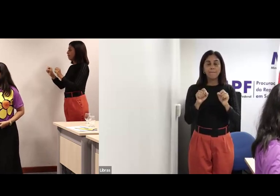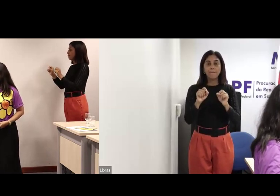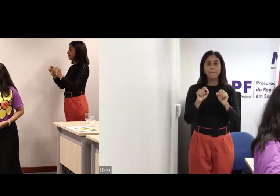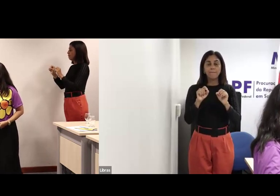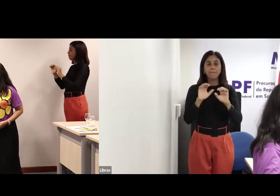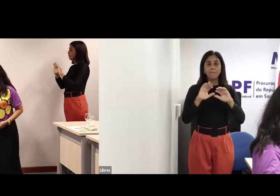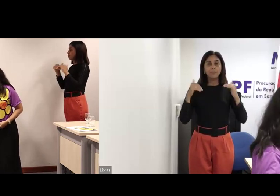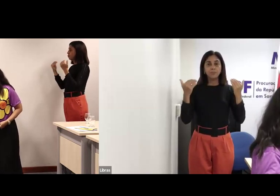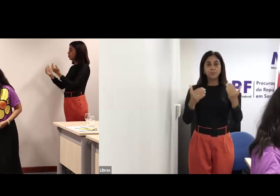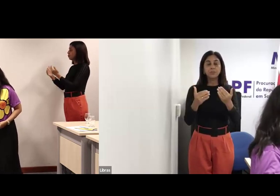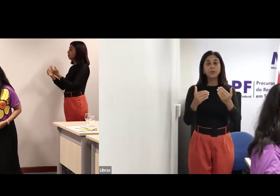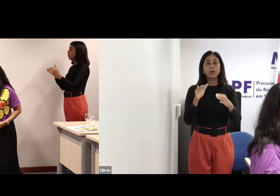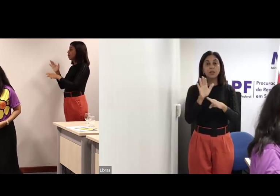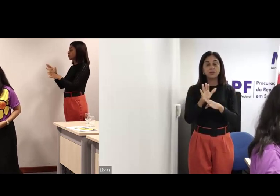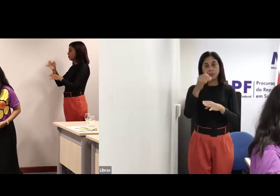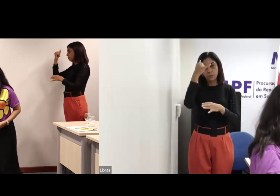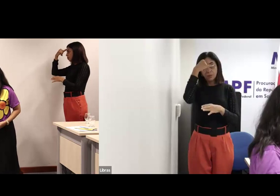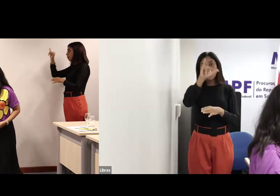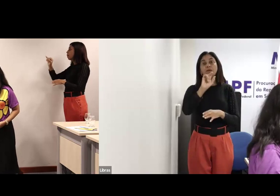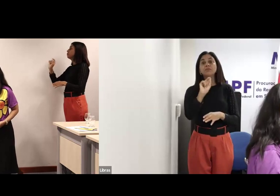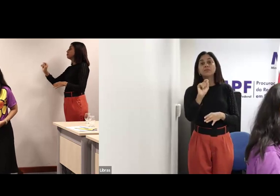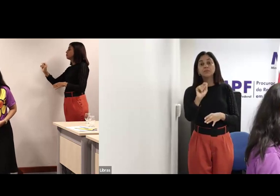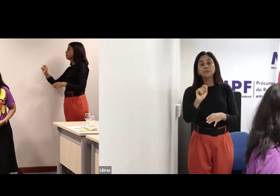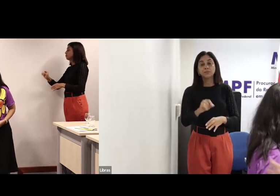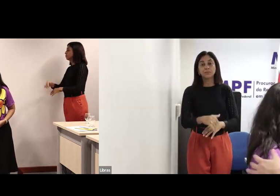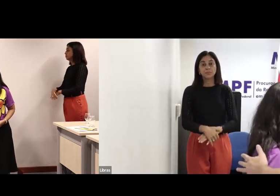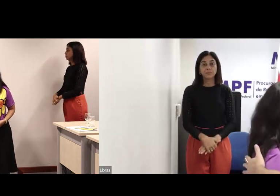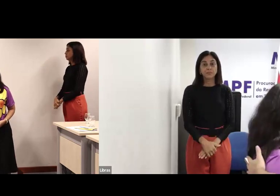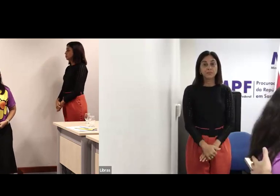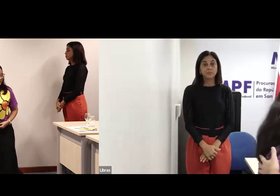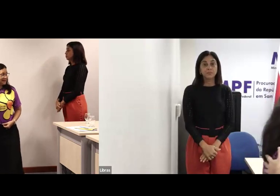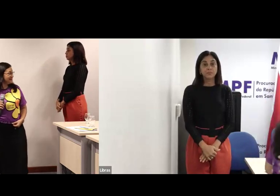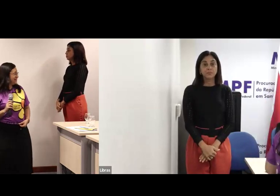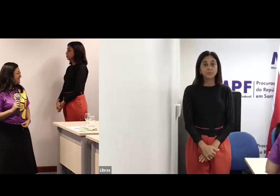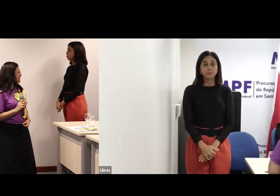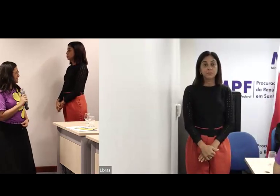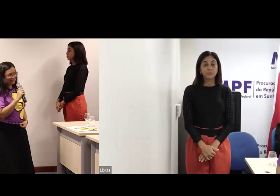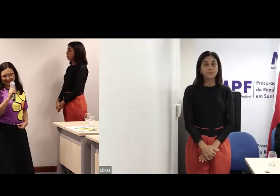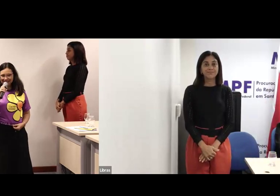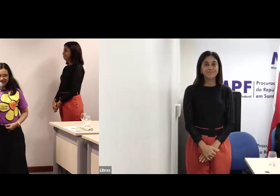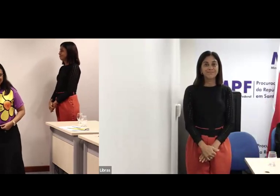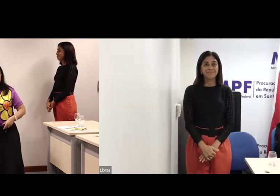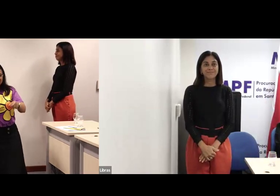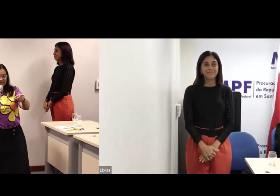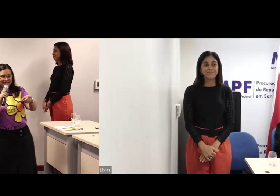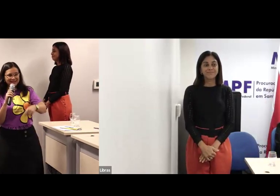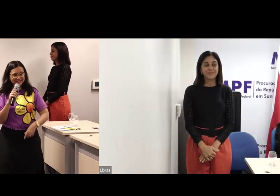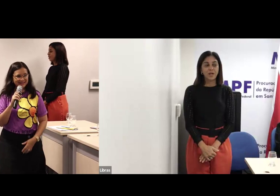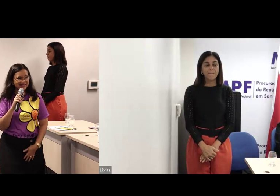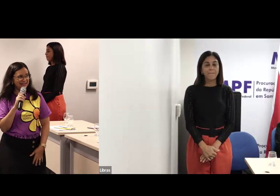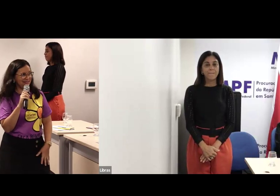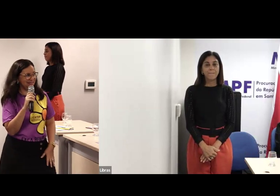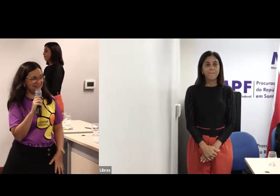a prevenção a violação dos direito é verdade deixa eu ir para cá